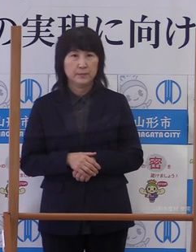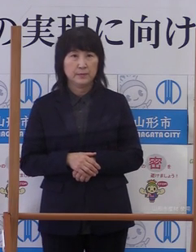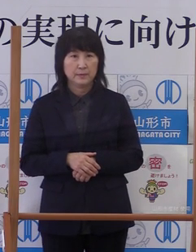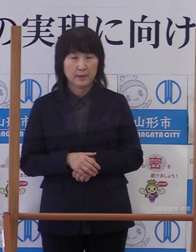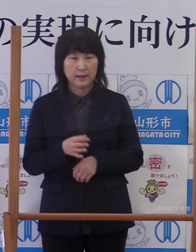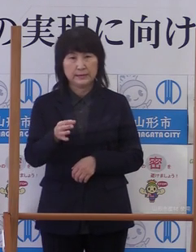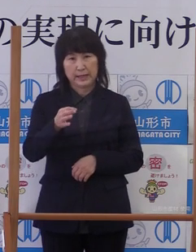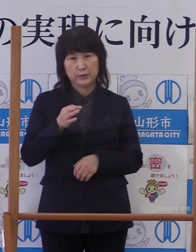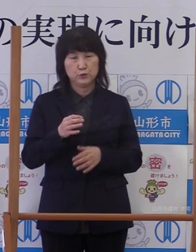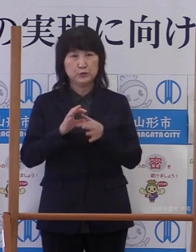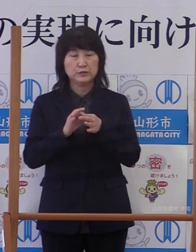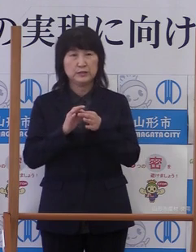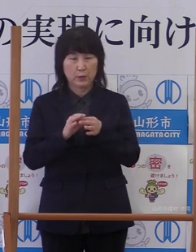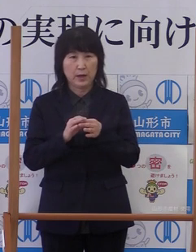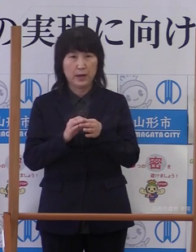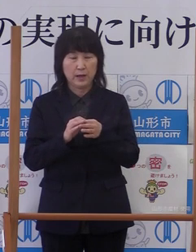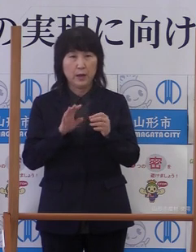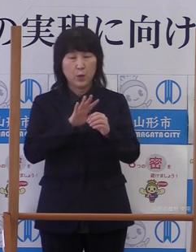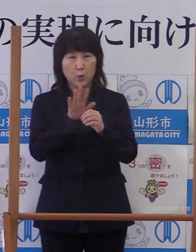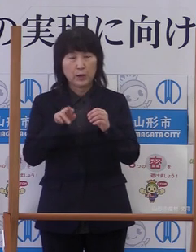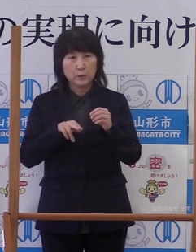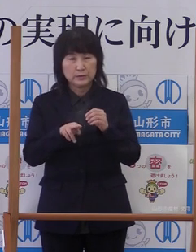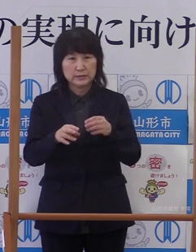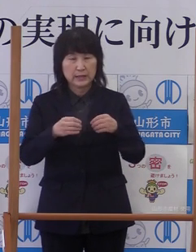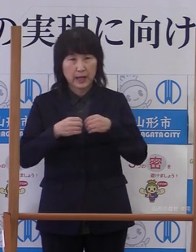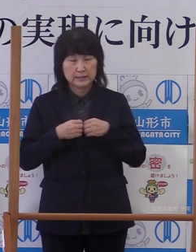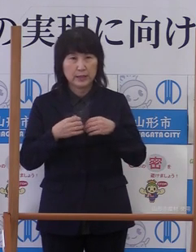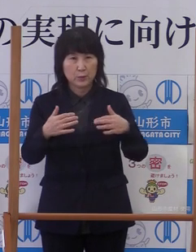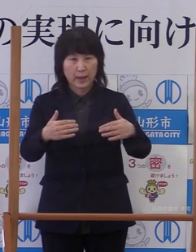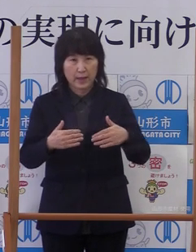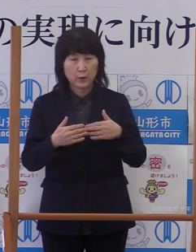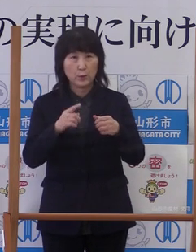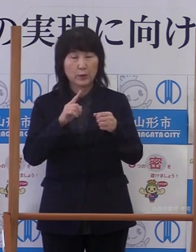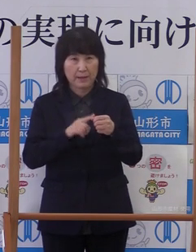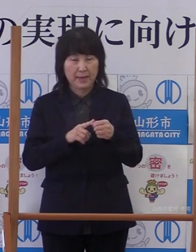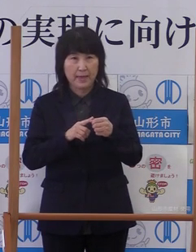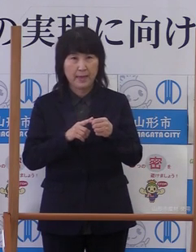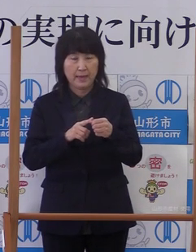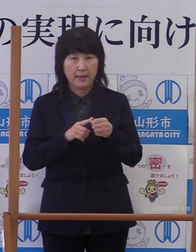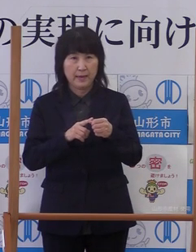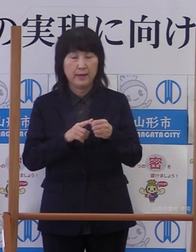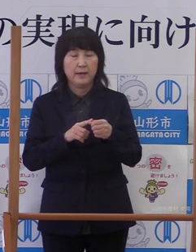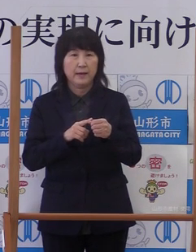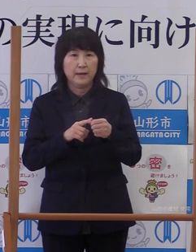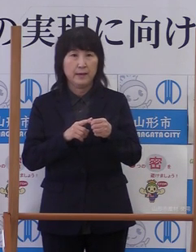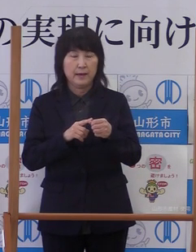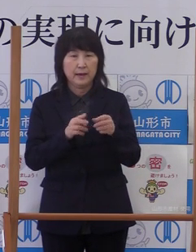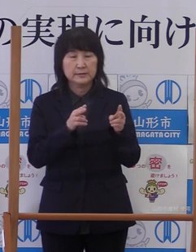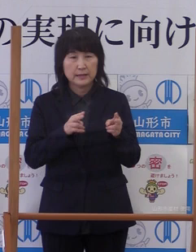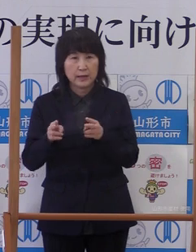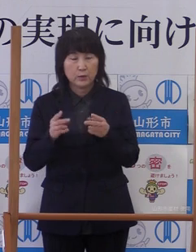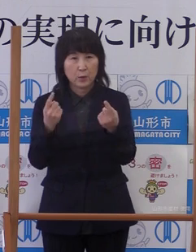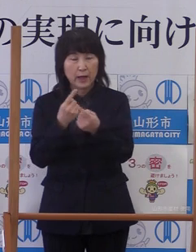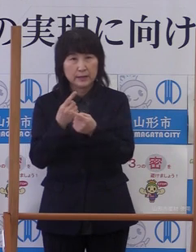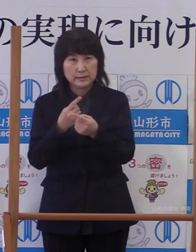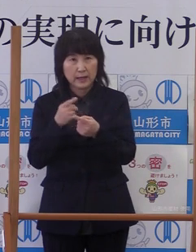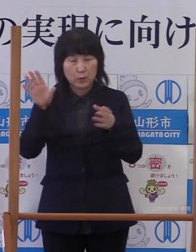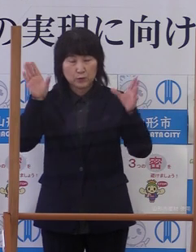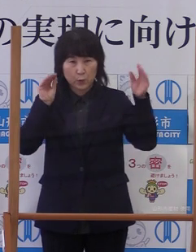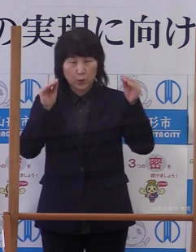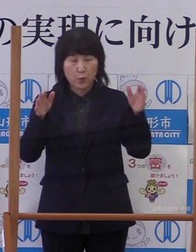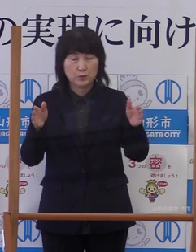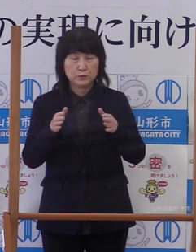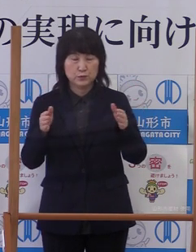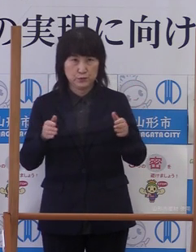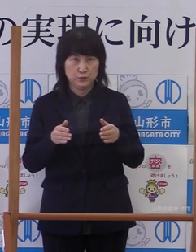歳入につきましては、新型コロナウイルス感染症の影響などによる減収や制度改正等に関する情報収集に努